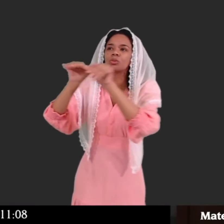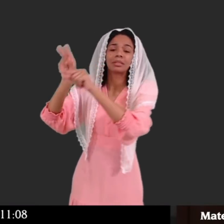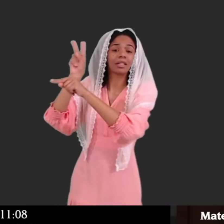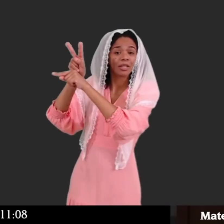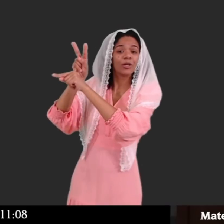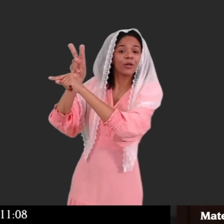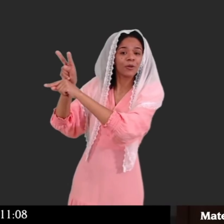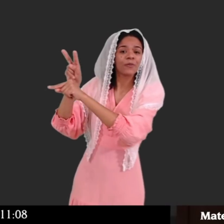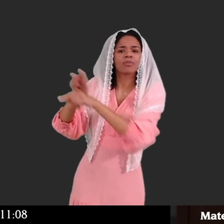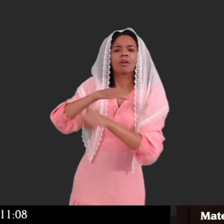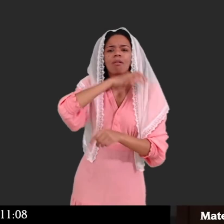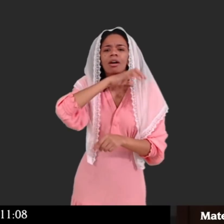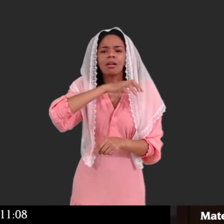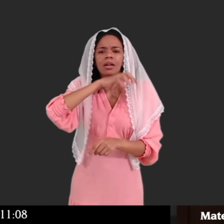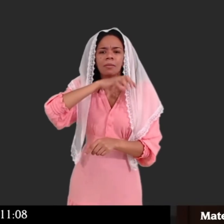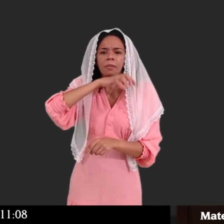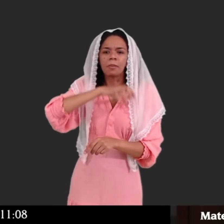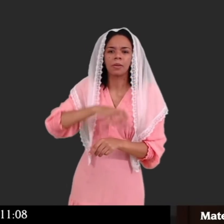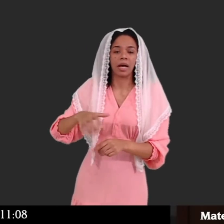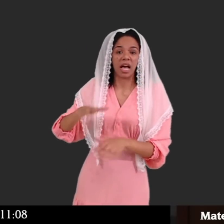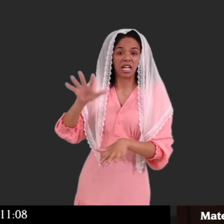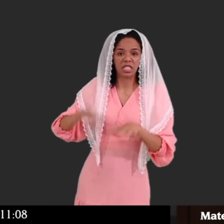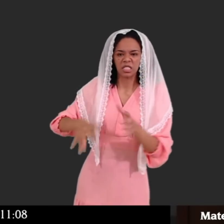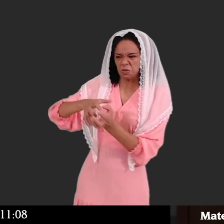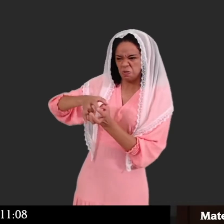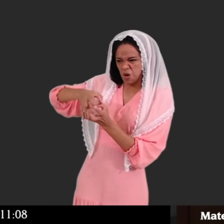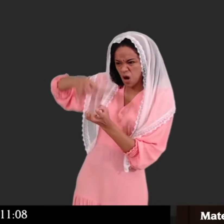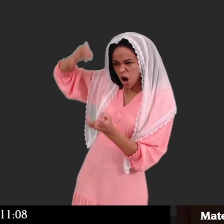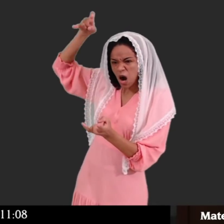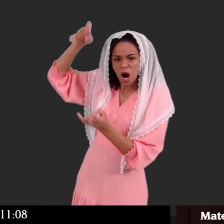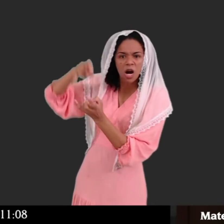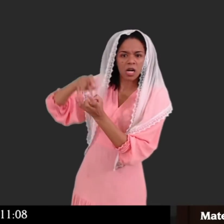até dos bichinhos, até das feras bravas, bravia, Ele cuida.